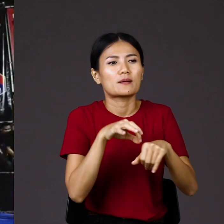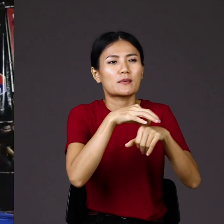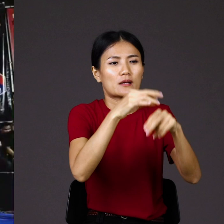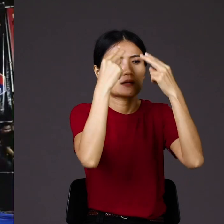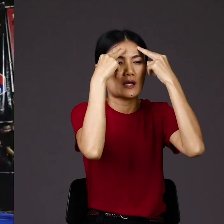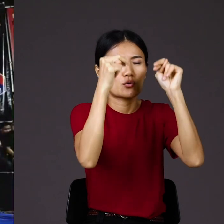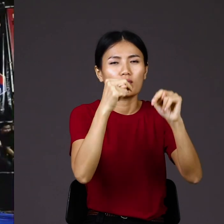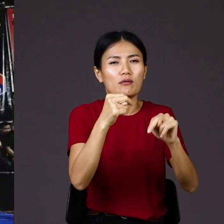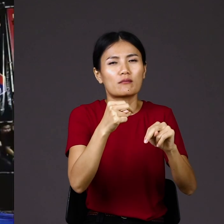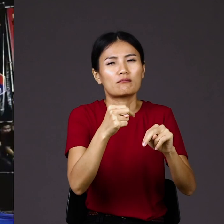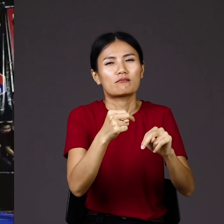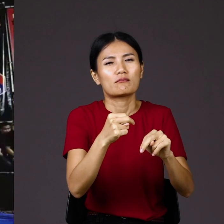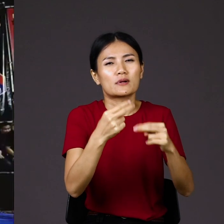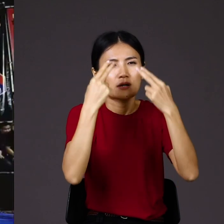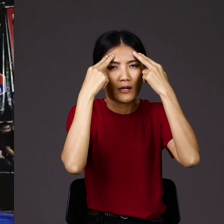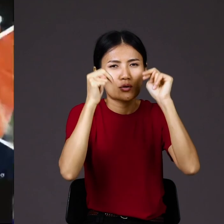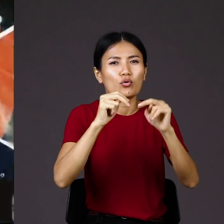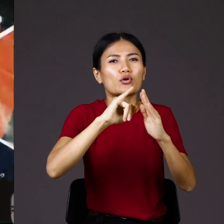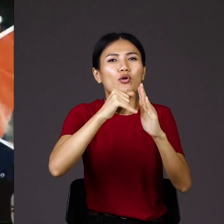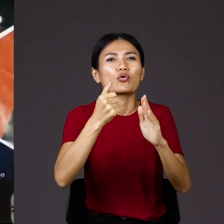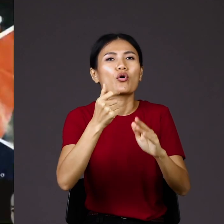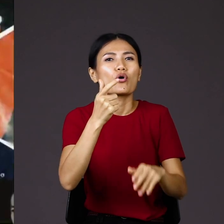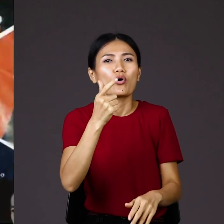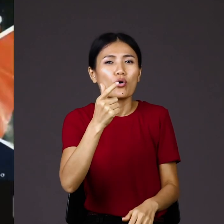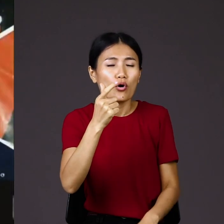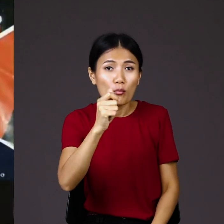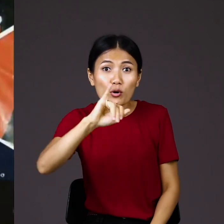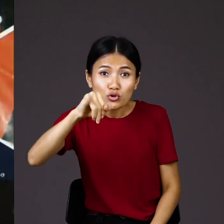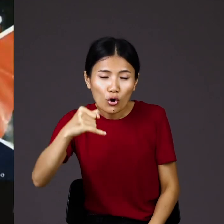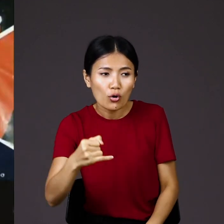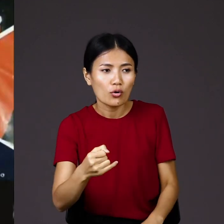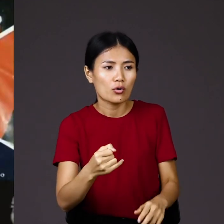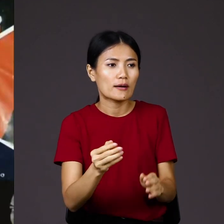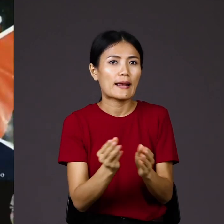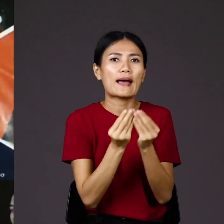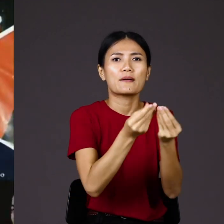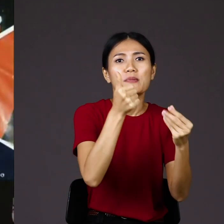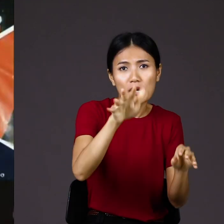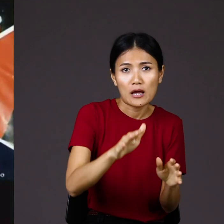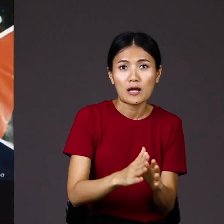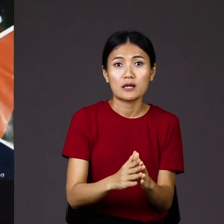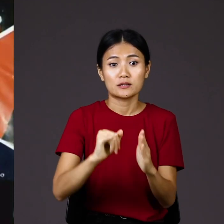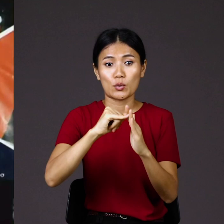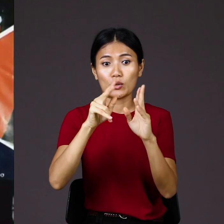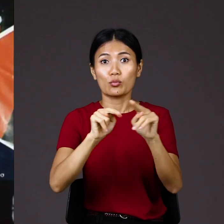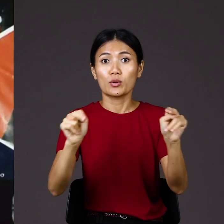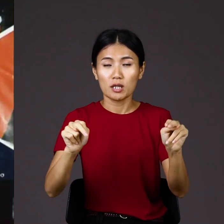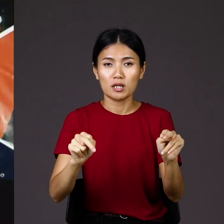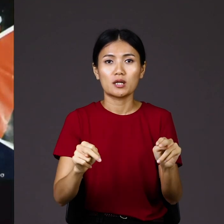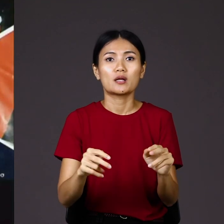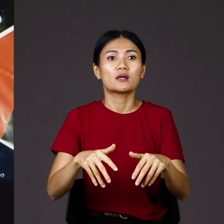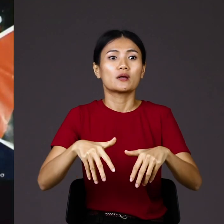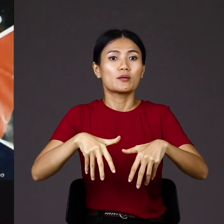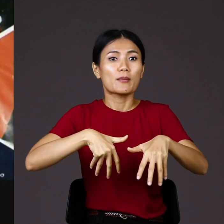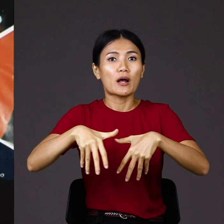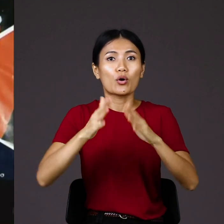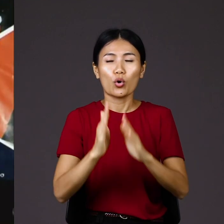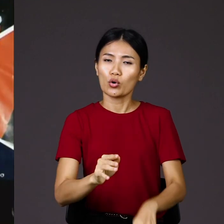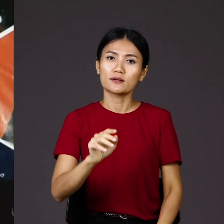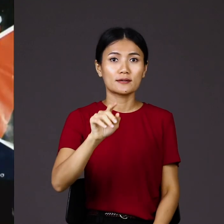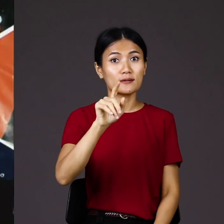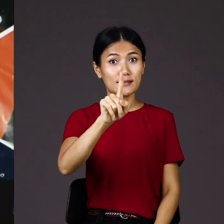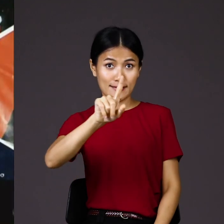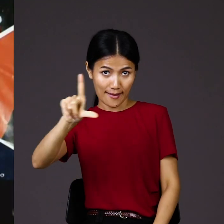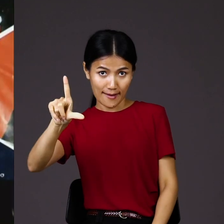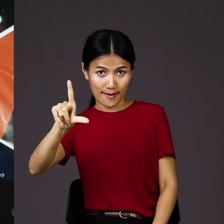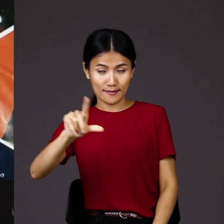ายกอบจ.คนต่อไปได้นนทบุรีมีผู้มีสิทธิ์ออกเสียง1ล้านคนโดย